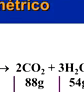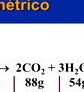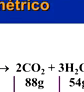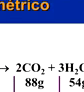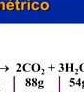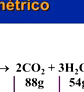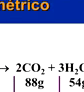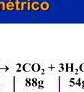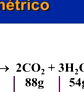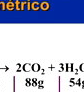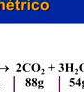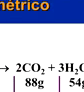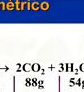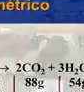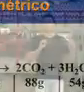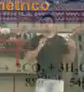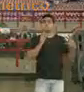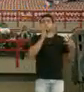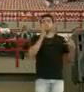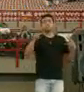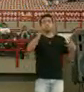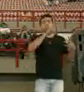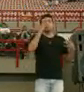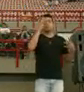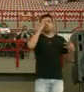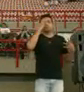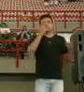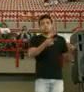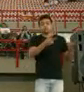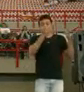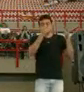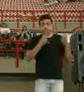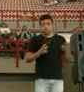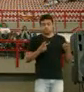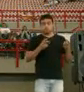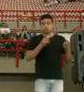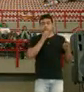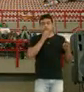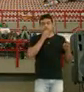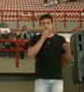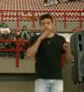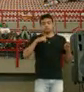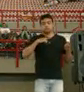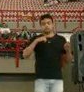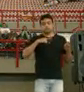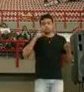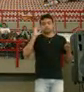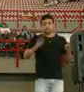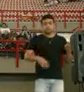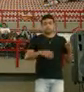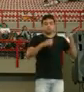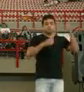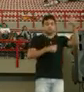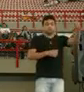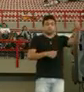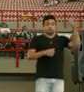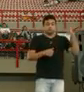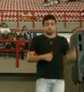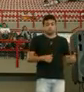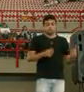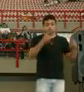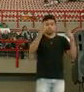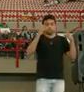176 e 108. Alguém já conseguiu perceber qual é a relação do segundo experimento para o